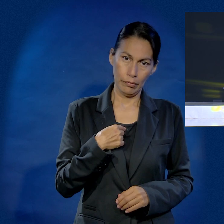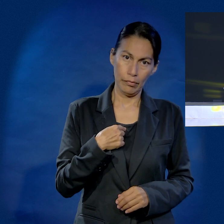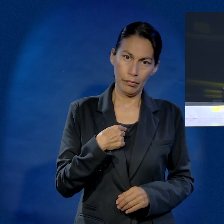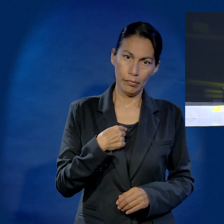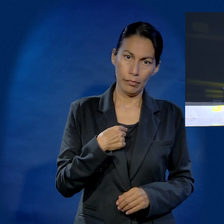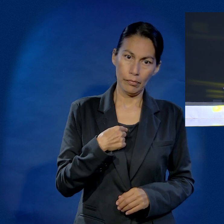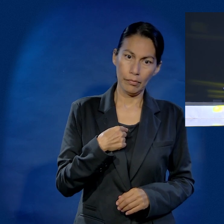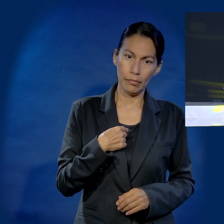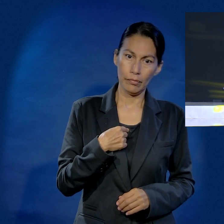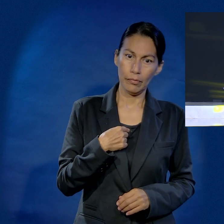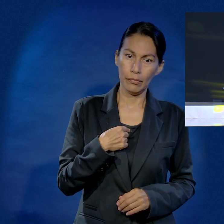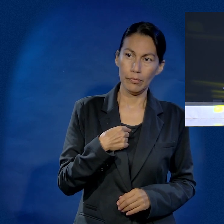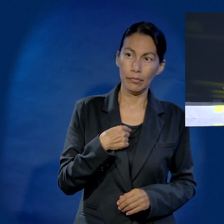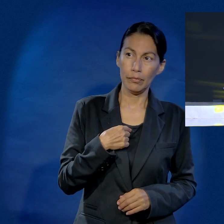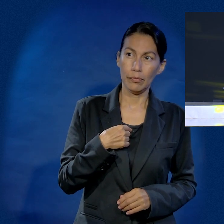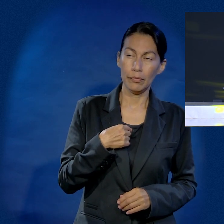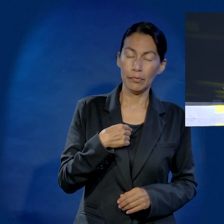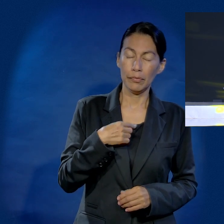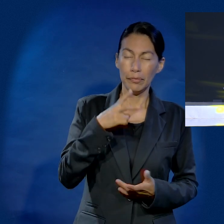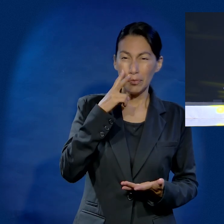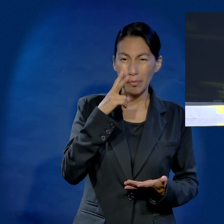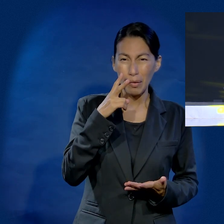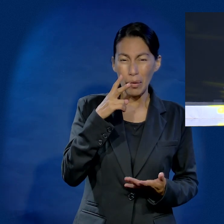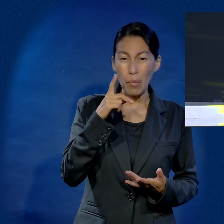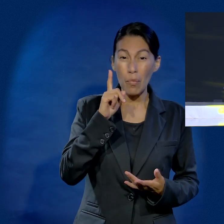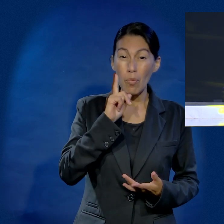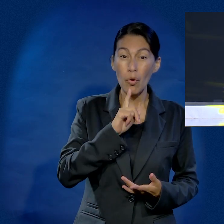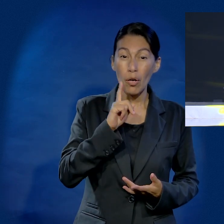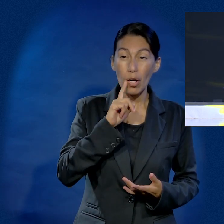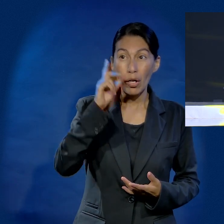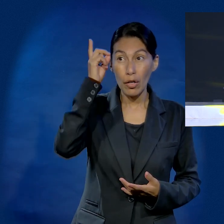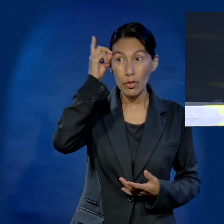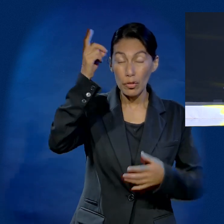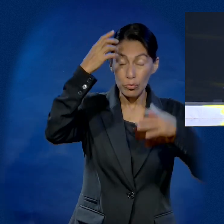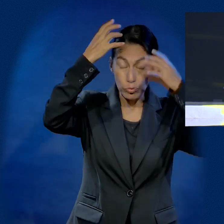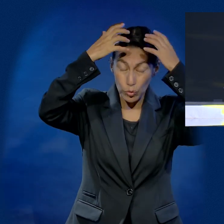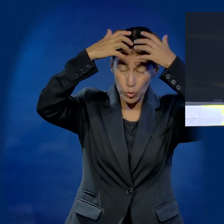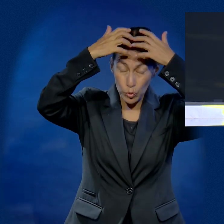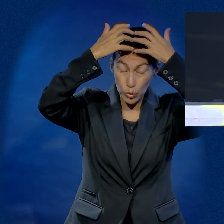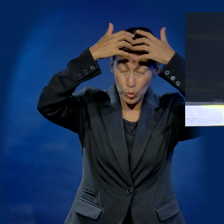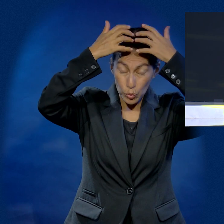yo le agradezco mucho a Dios es cómo diseñó la mente de una dama.